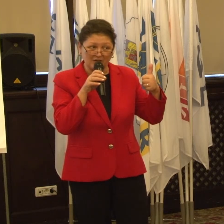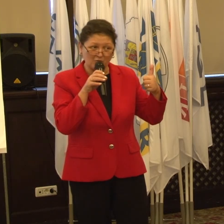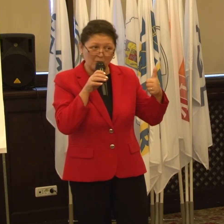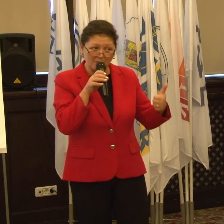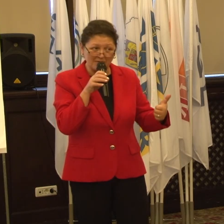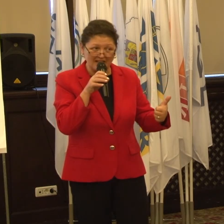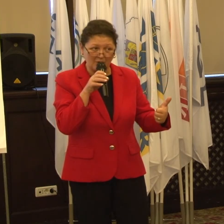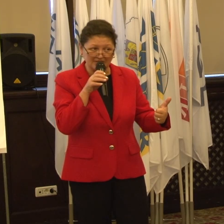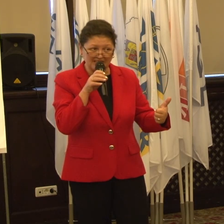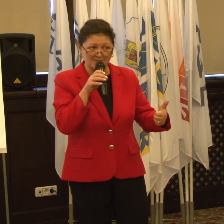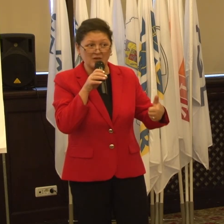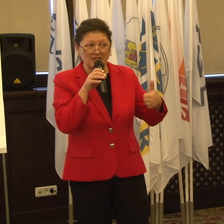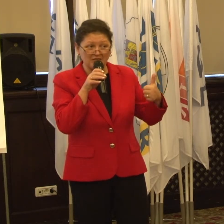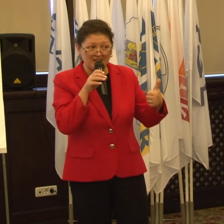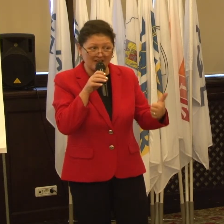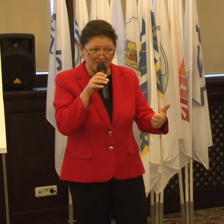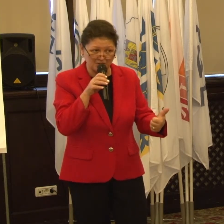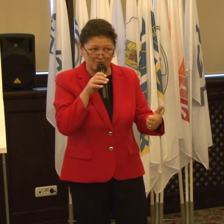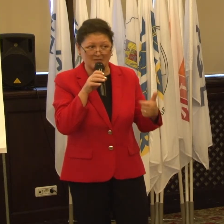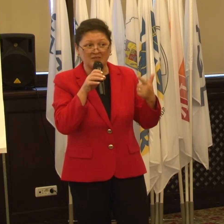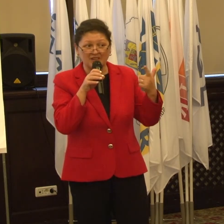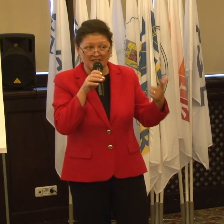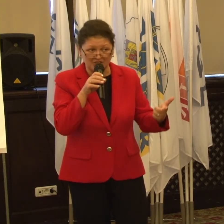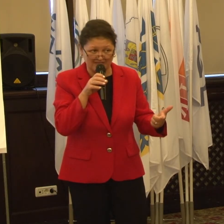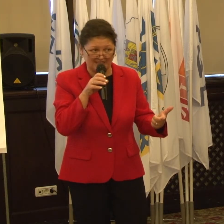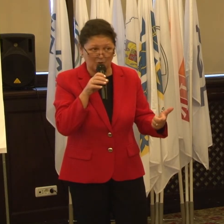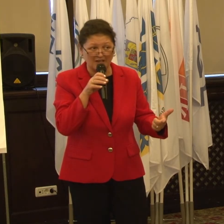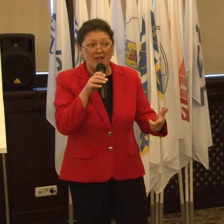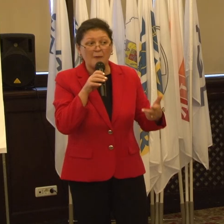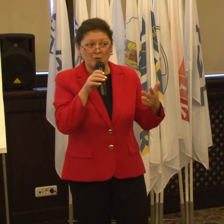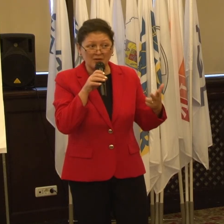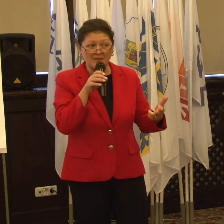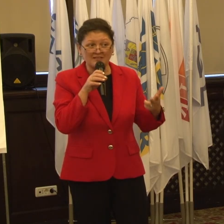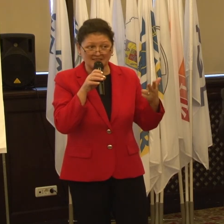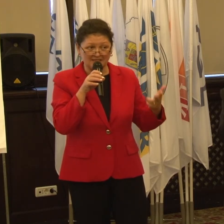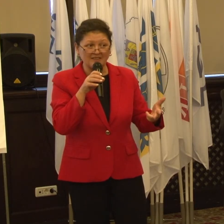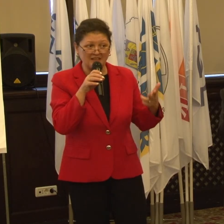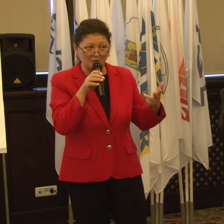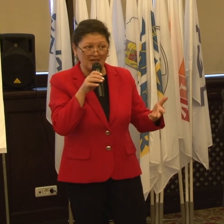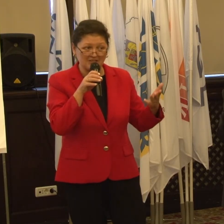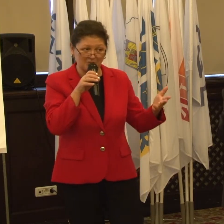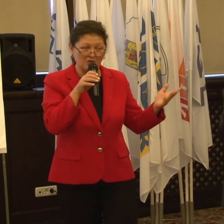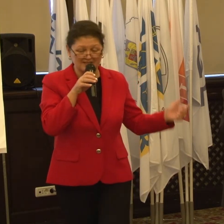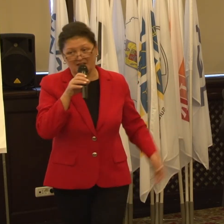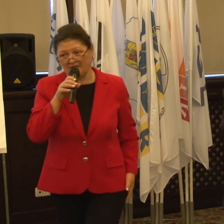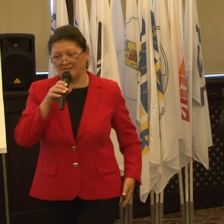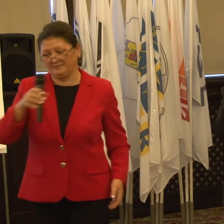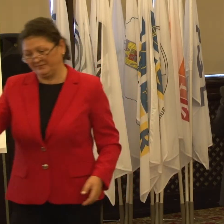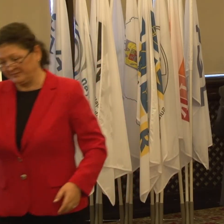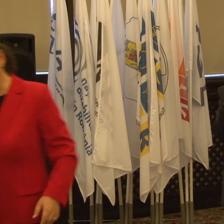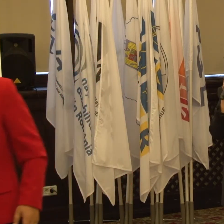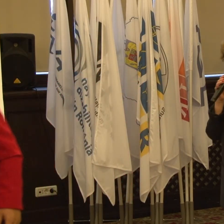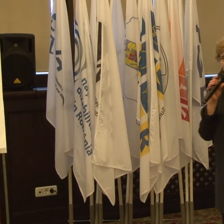ești cu o problemă de autist, sau indiferent că ești sur, sau indiferent că ești nevăzător, problemele în sănătate, în educație și muncă sunt la